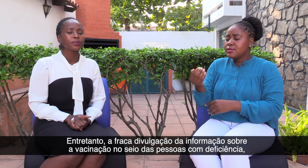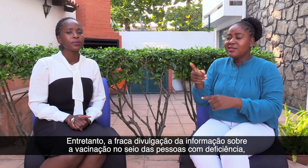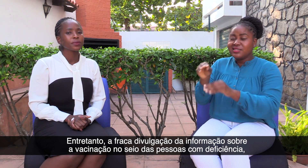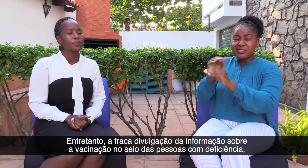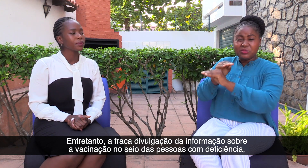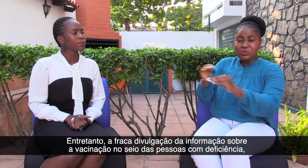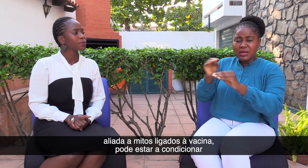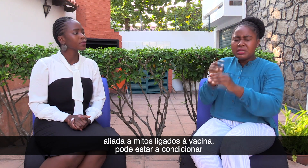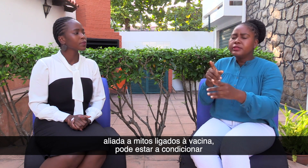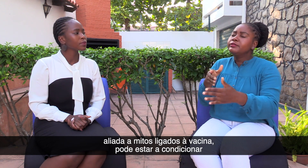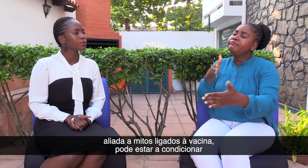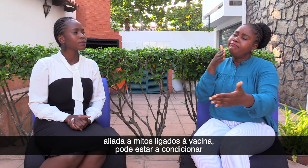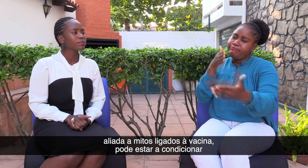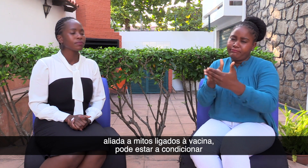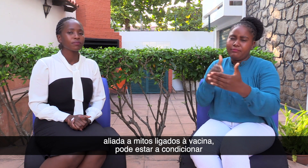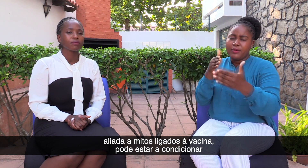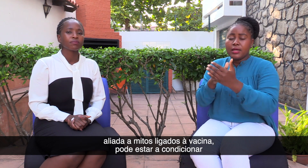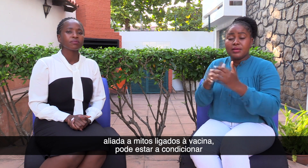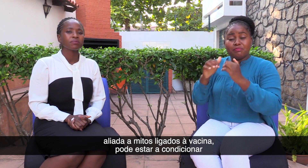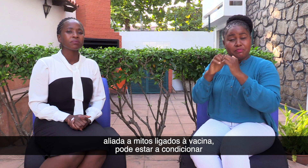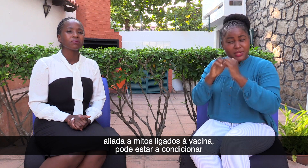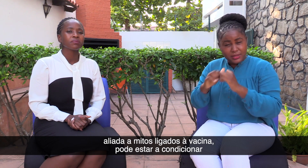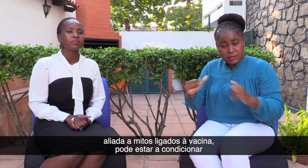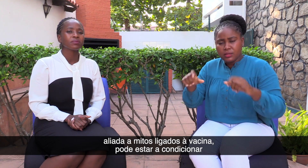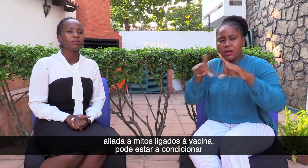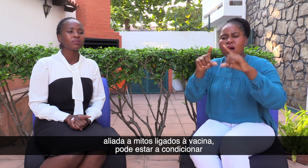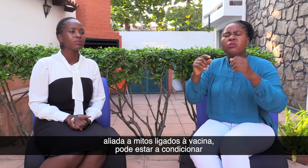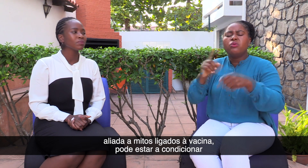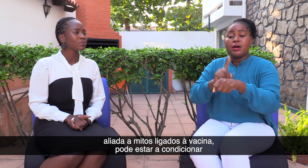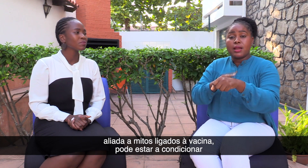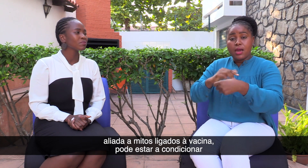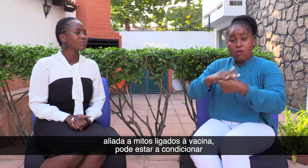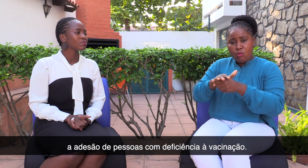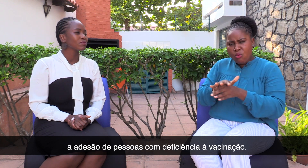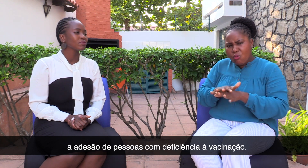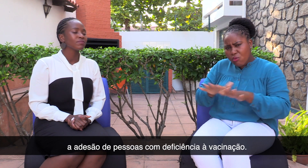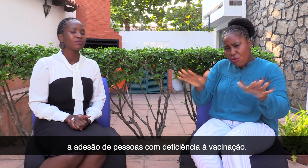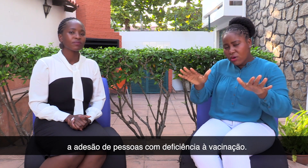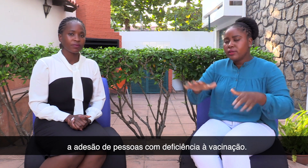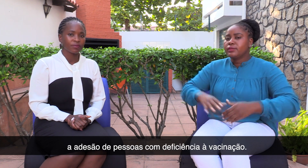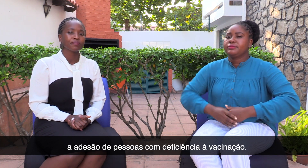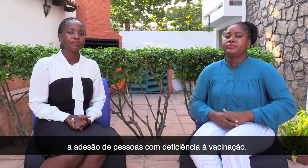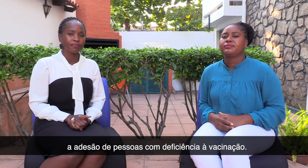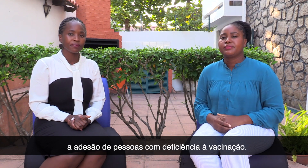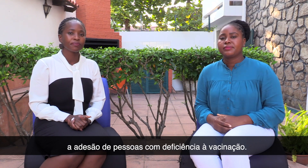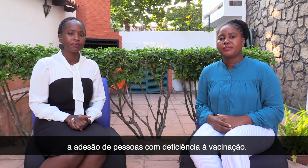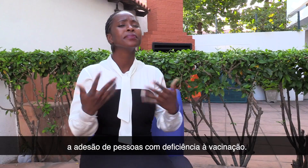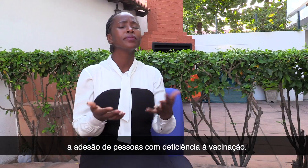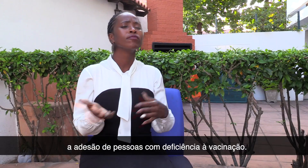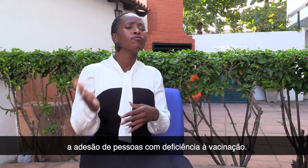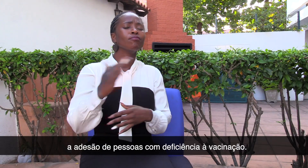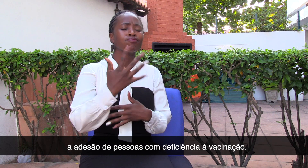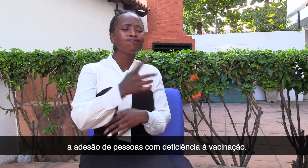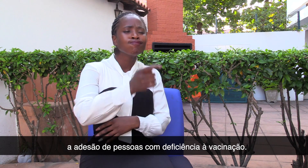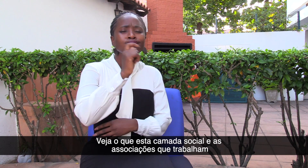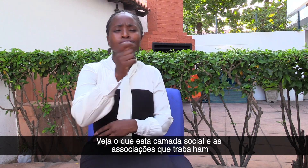com deficiência, aliada a mitos ligados à vacina, pode estar a condicionar a adesão de pessoas com deficiência